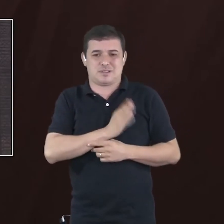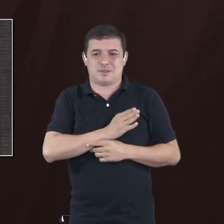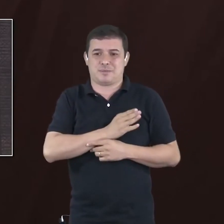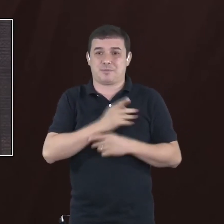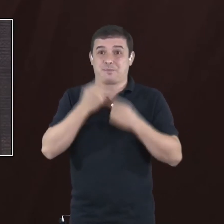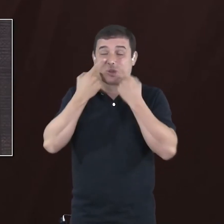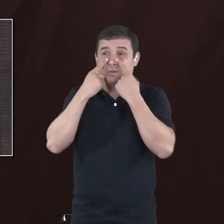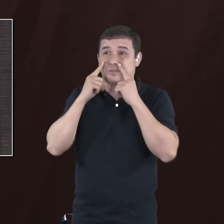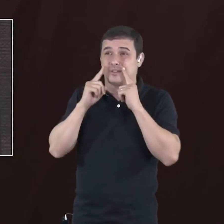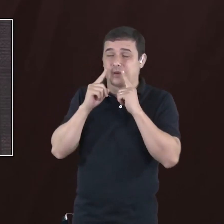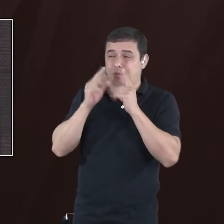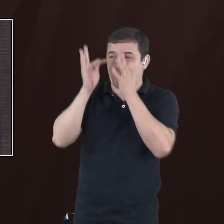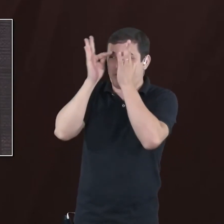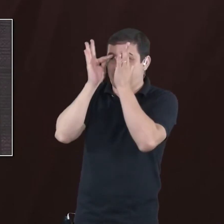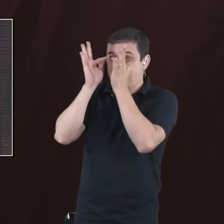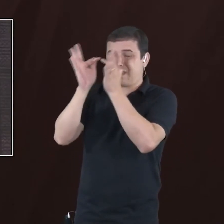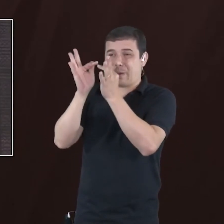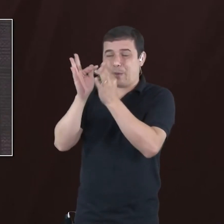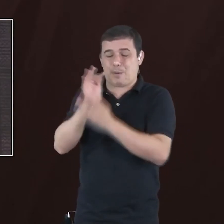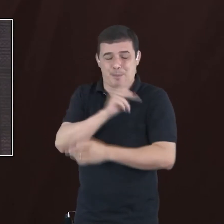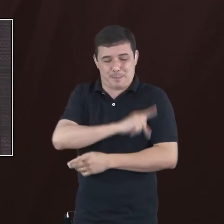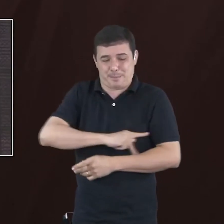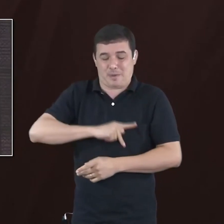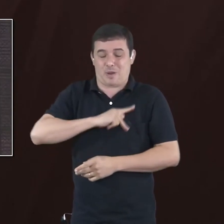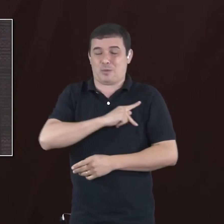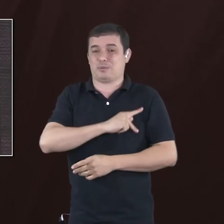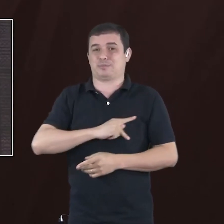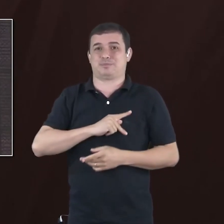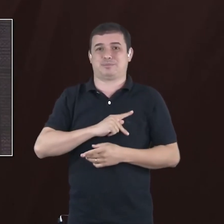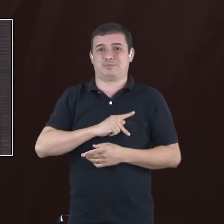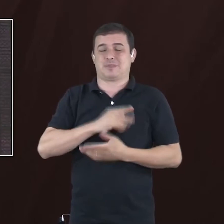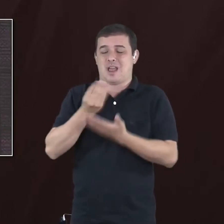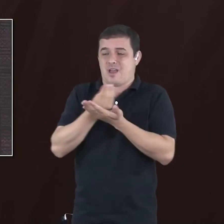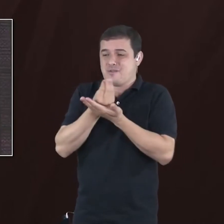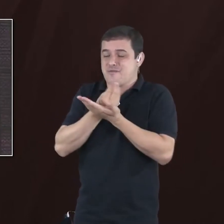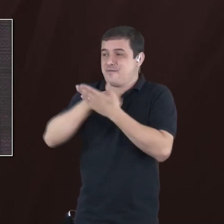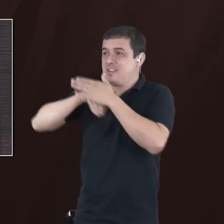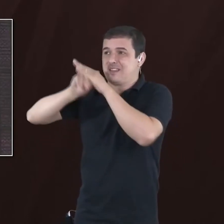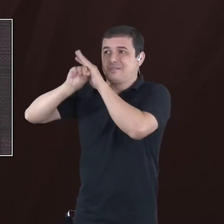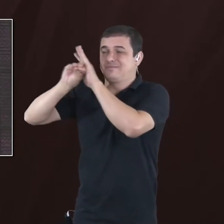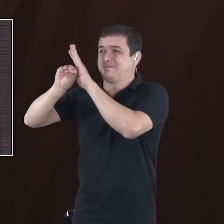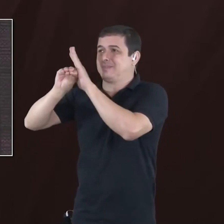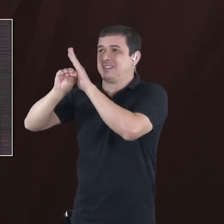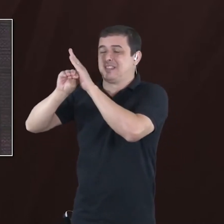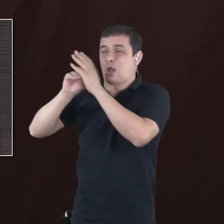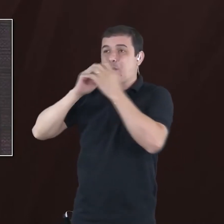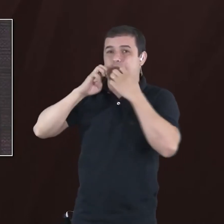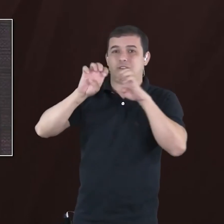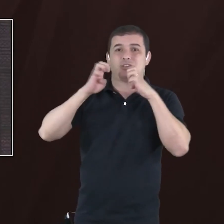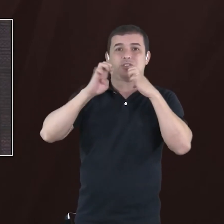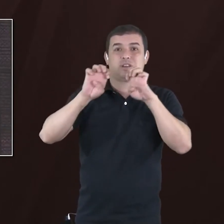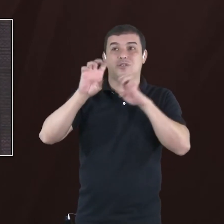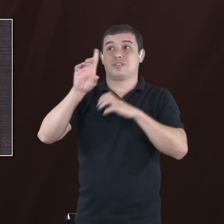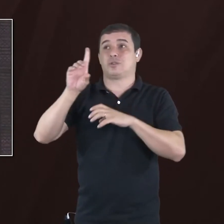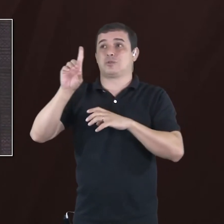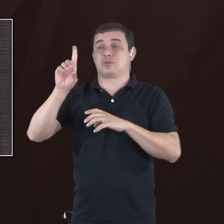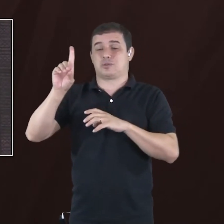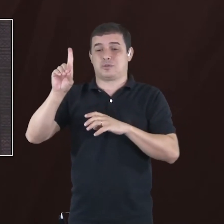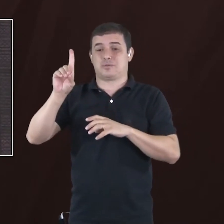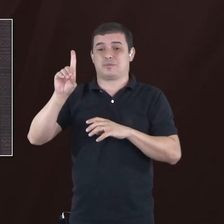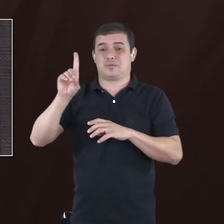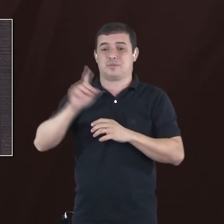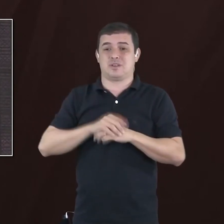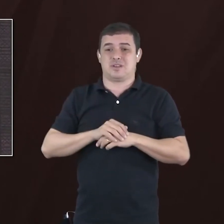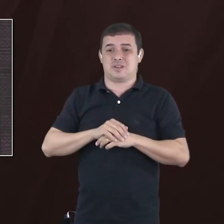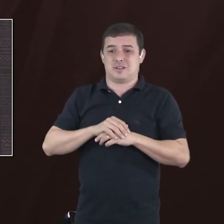Alguém tão fiel, alguém que entregou a sua vida em prol do Evangelho, alguém que deu